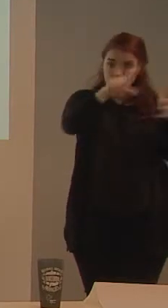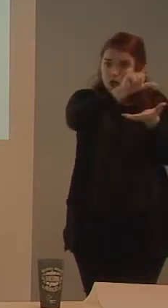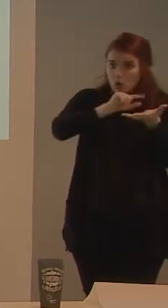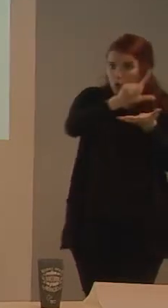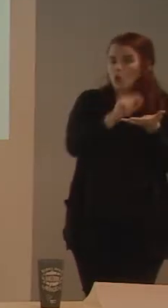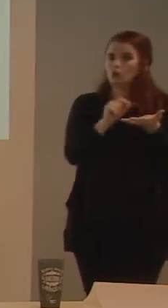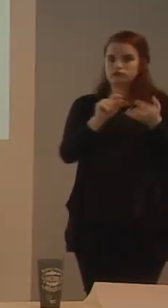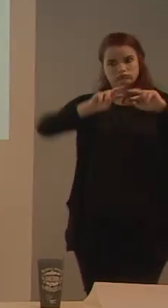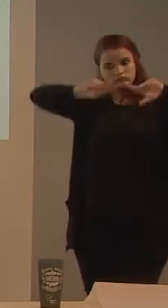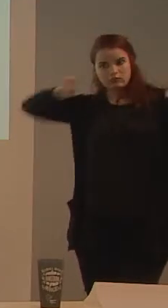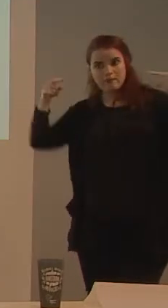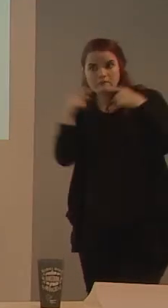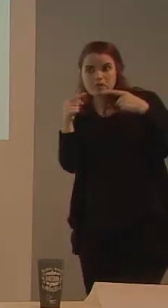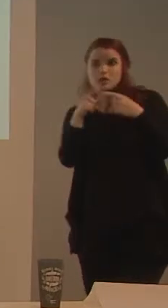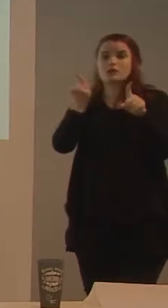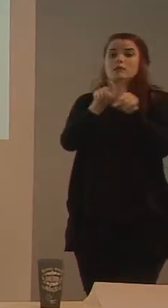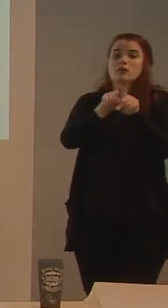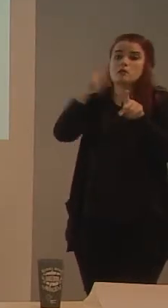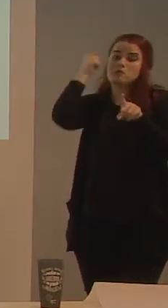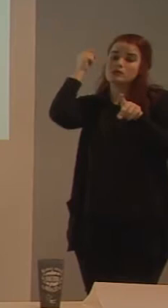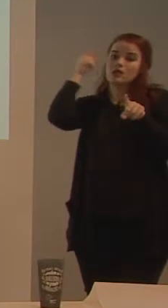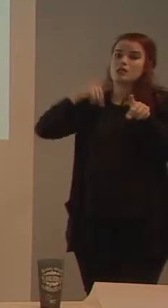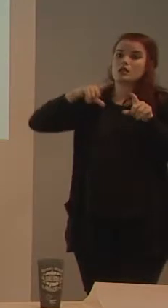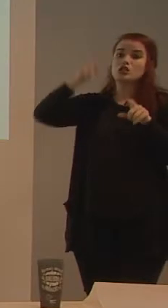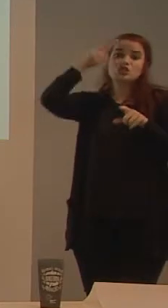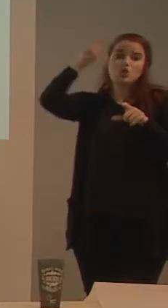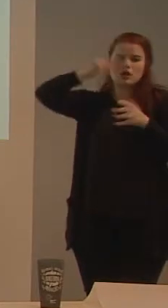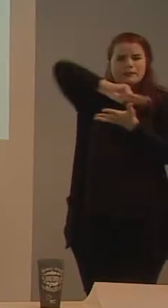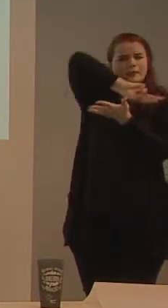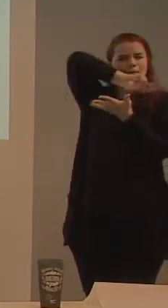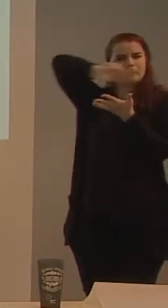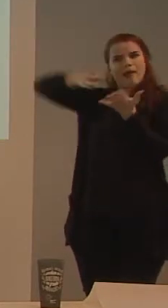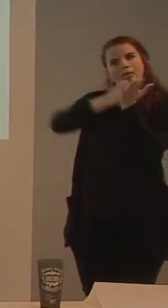compartilhar, tentando criar um circuito de histórias mais diversas.